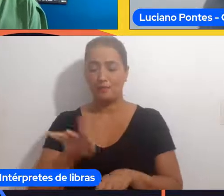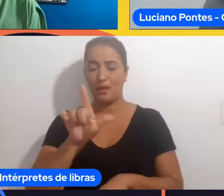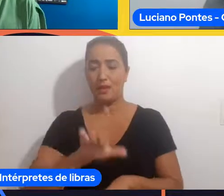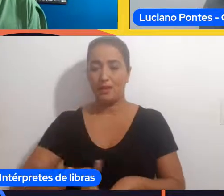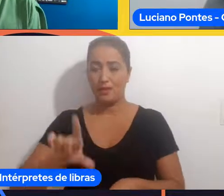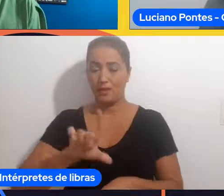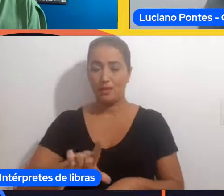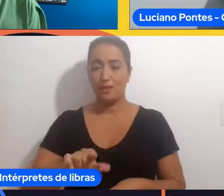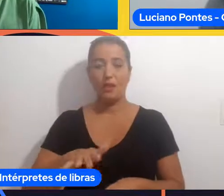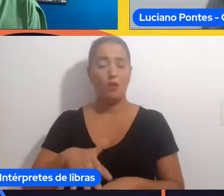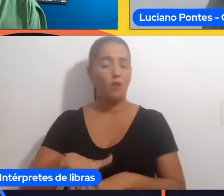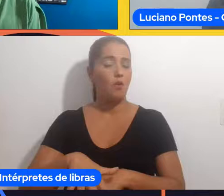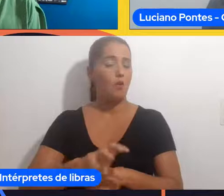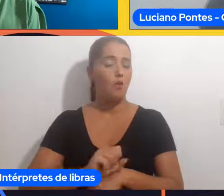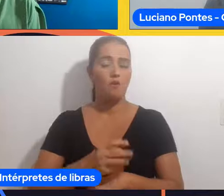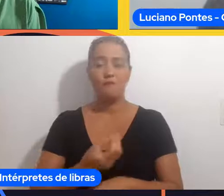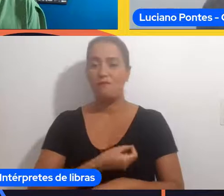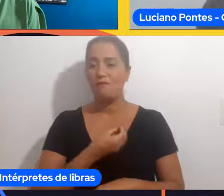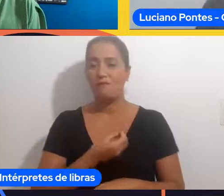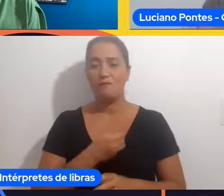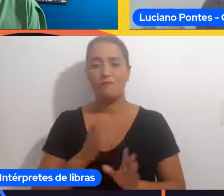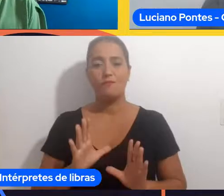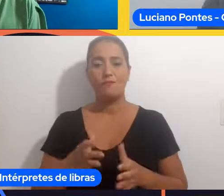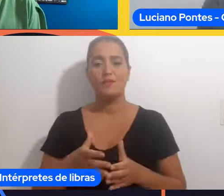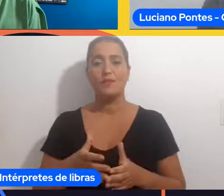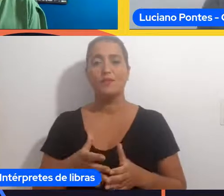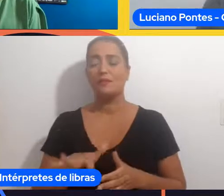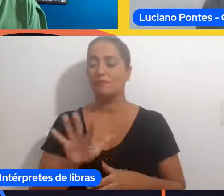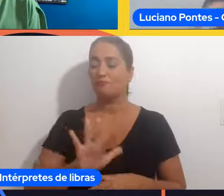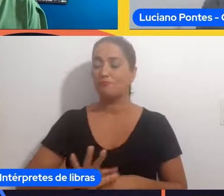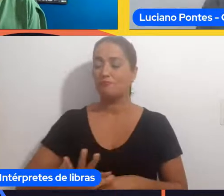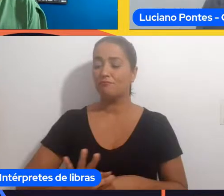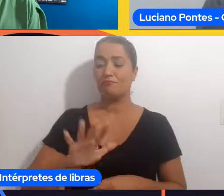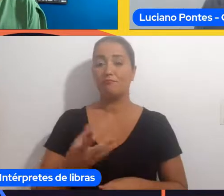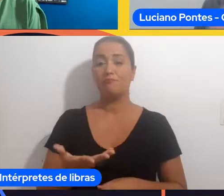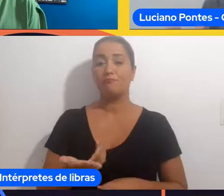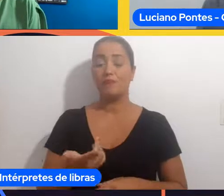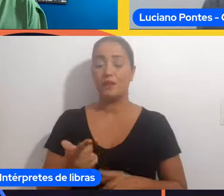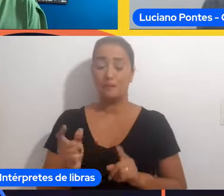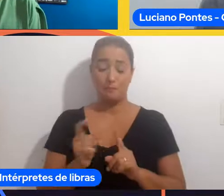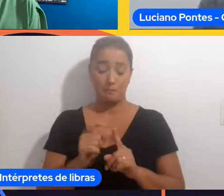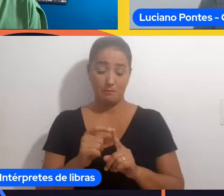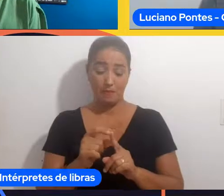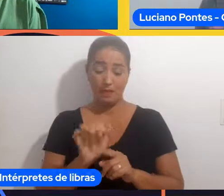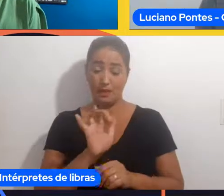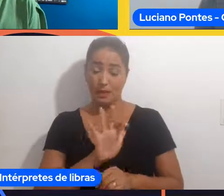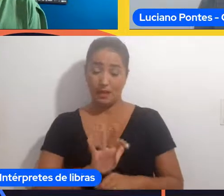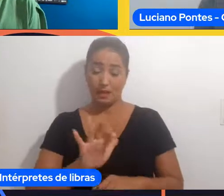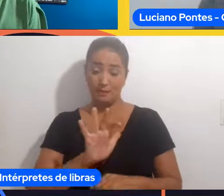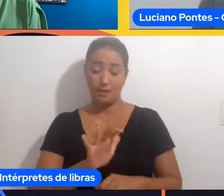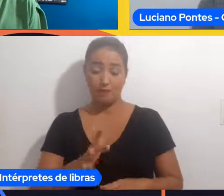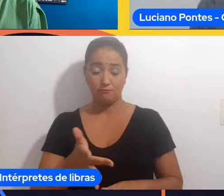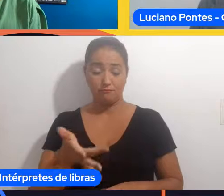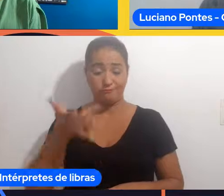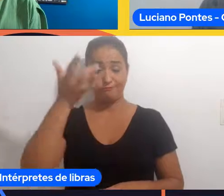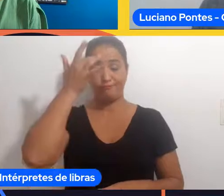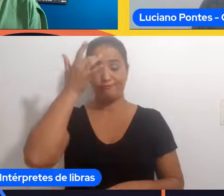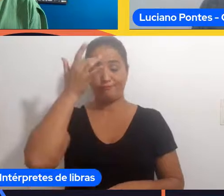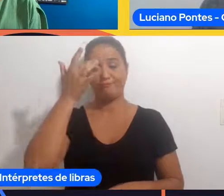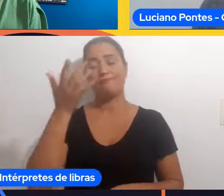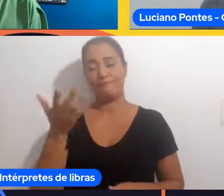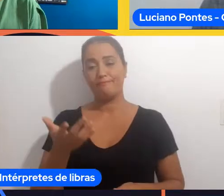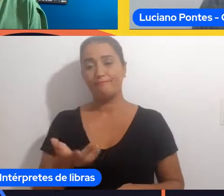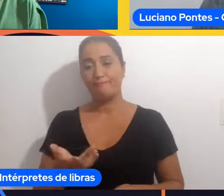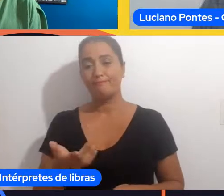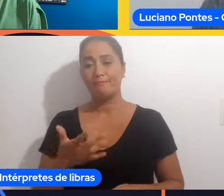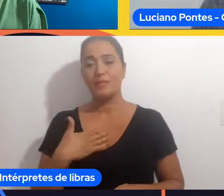vivencia por uma questão da estética, né, pela estética da palavra, da imagem, das ilustrações, do projeto gráfico. E eu